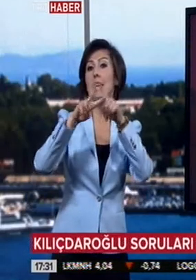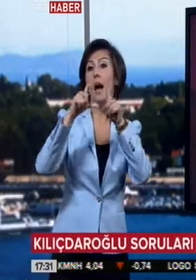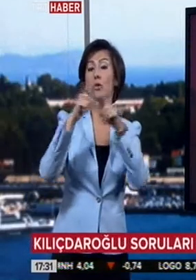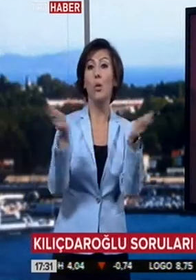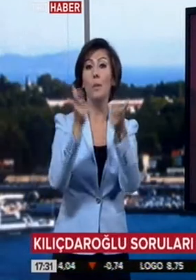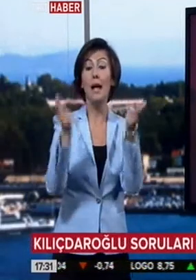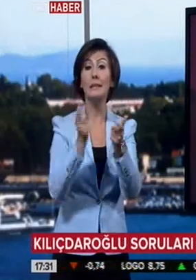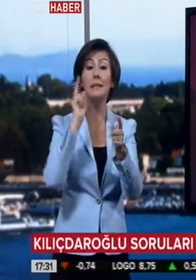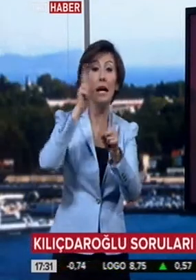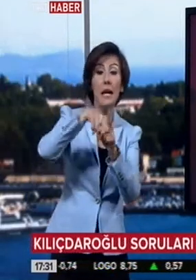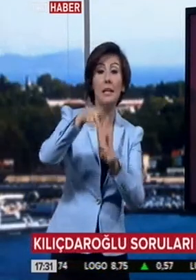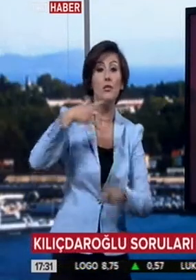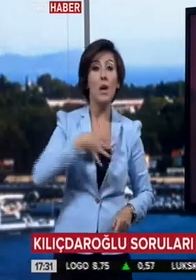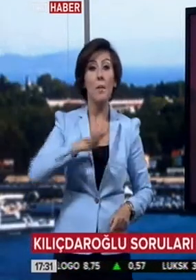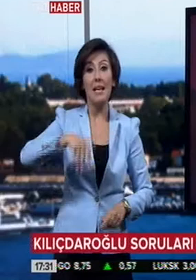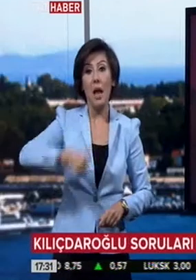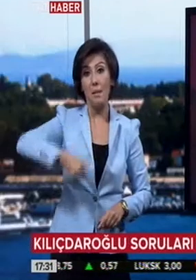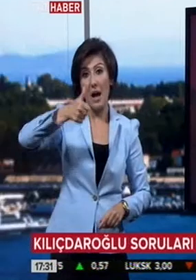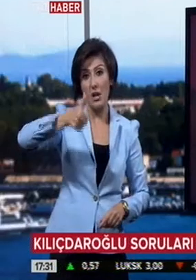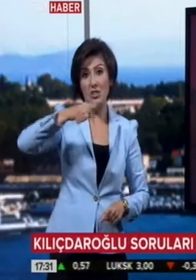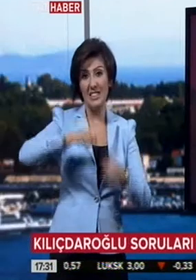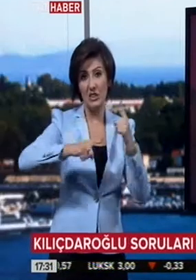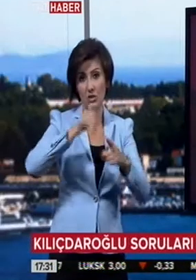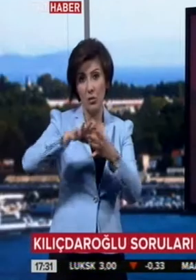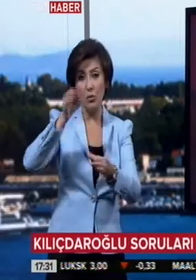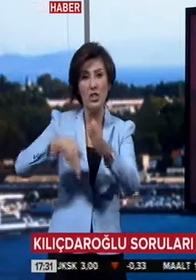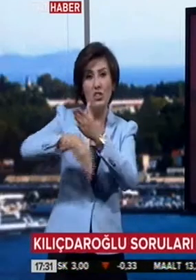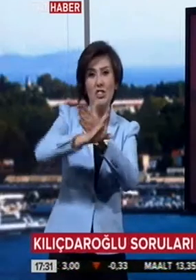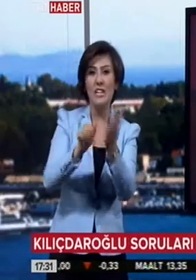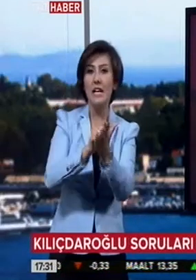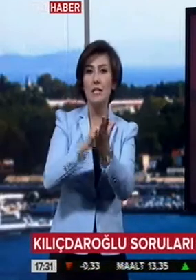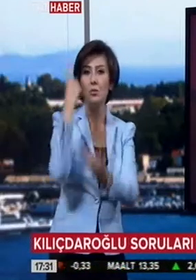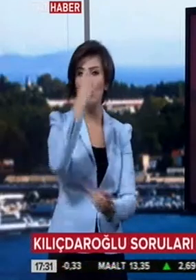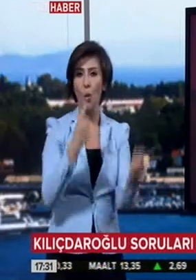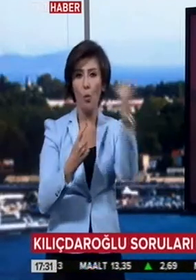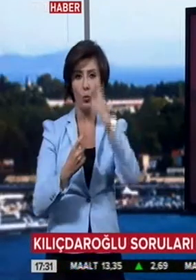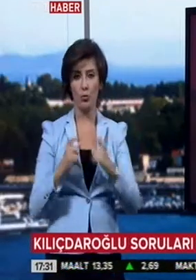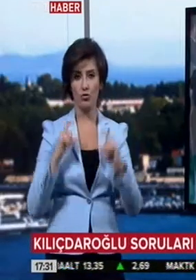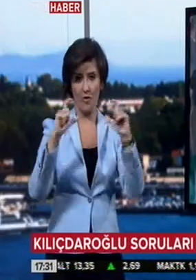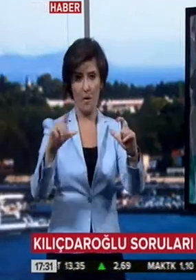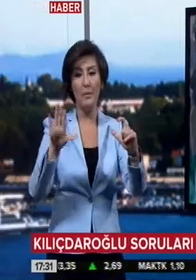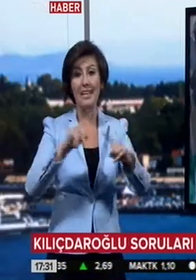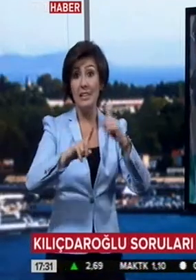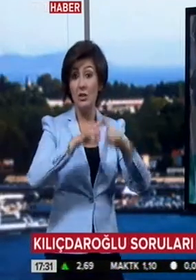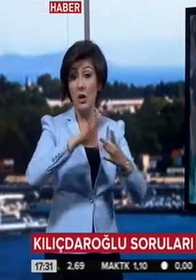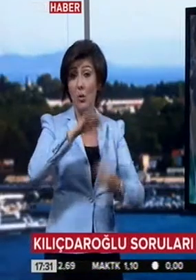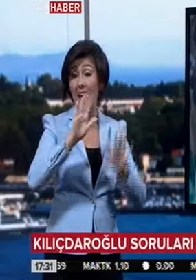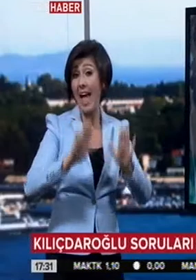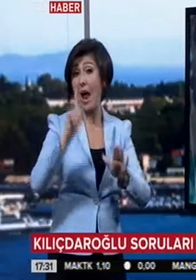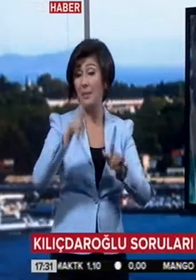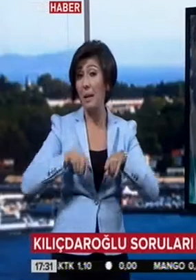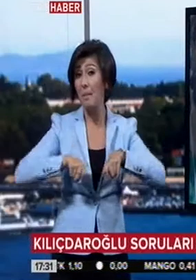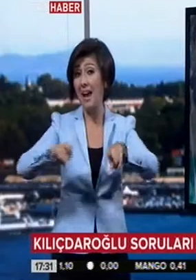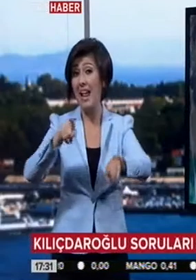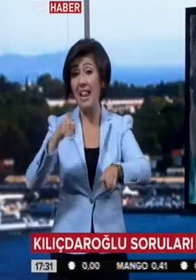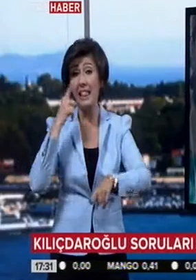TÜSİAD toplantısına katılan CHP Genel Başkanı Kemal Kılıçdaroğlu çıkışta gazetecilerin sorularını cevapladı. Kılıçdaroğlu, eğer